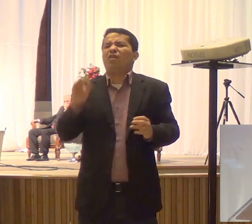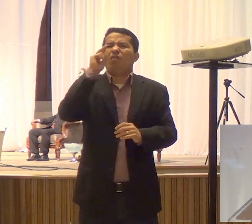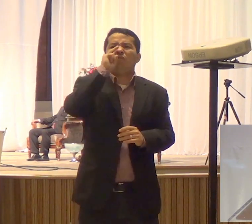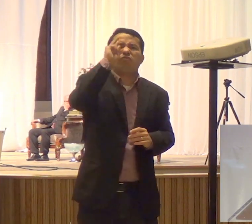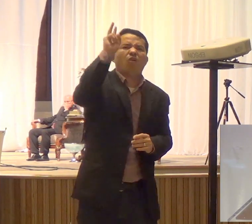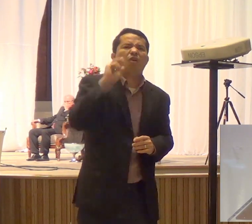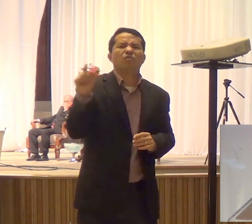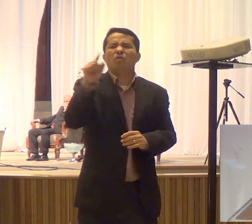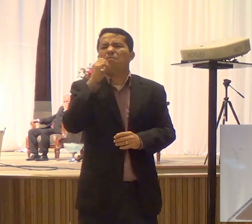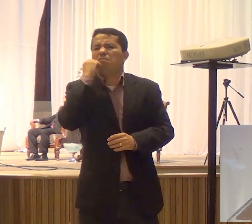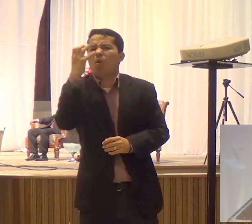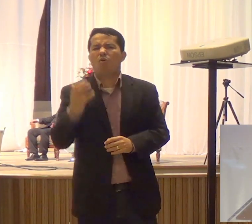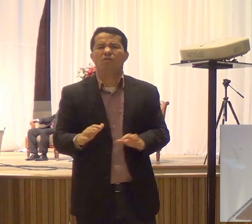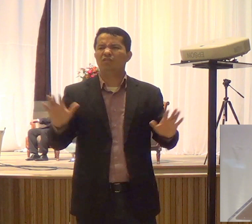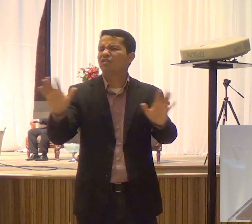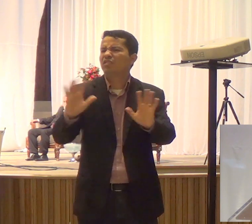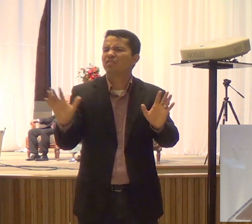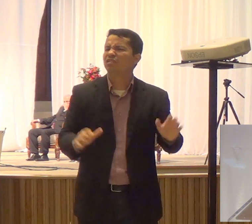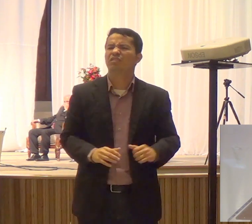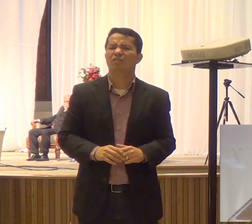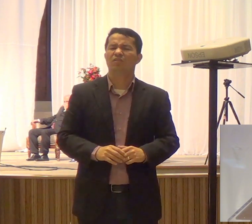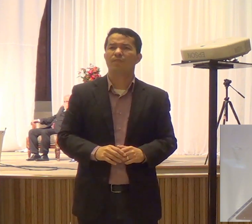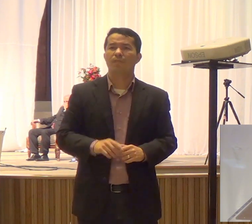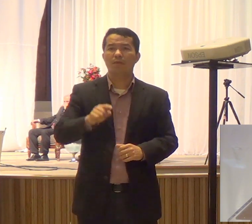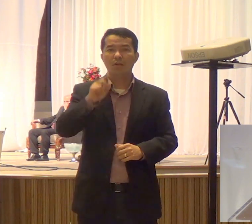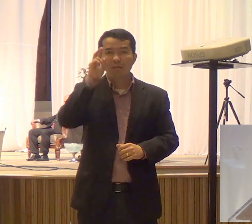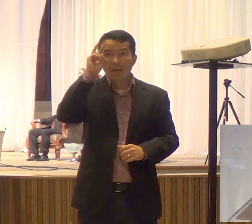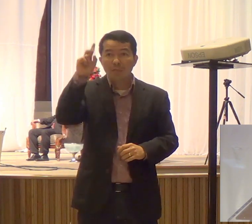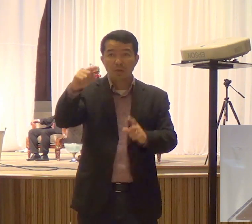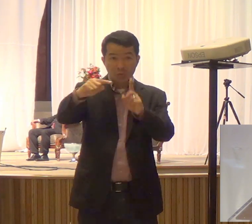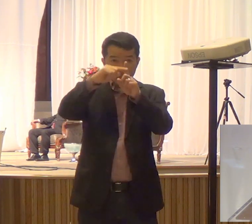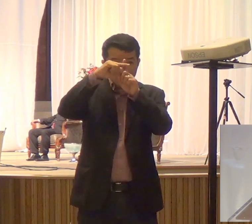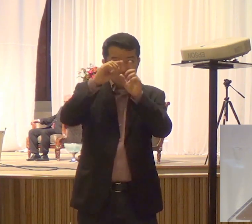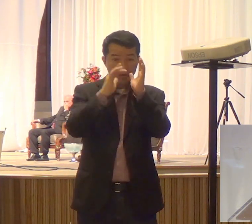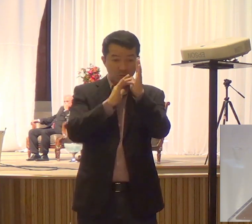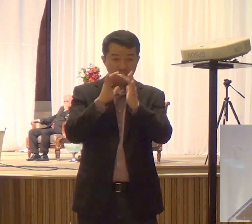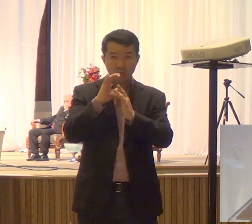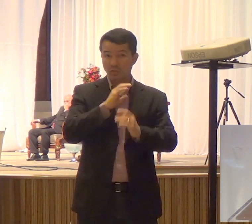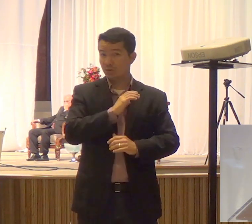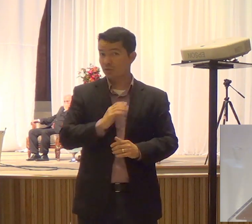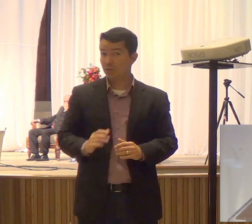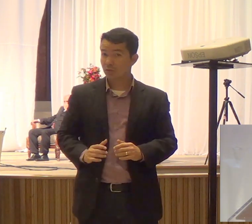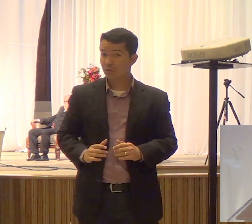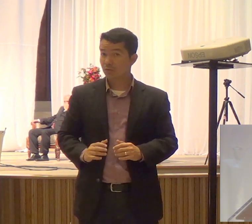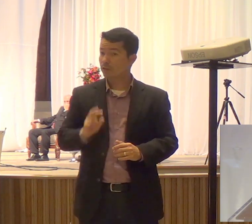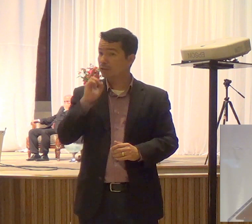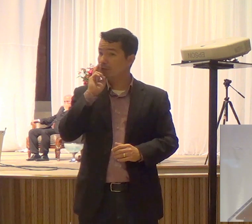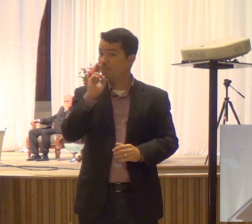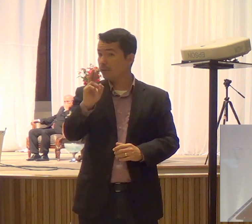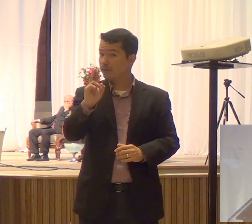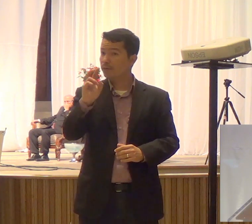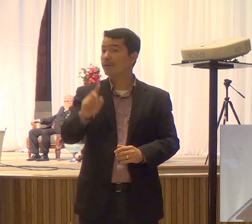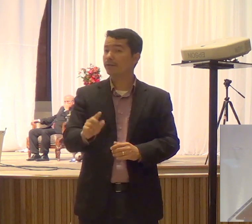suficiente, bom o suficiente. A cruz de Cristo diz para você que a resposta é Ele. Você